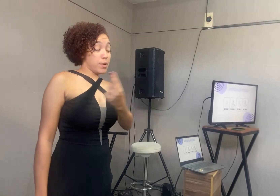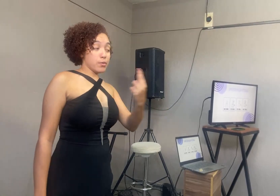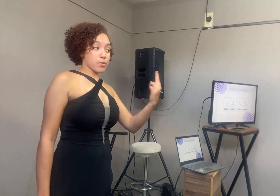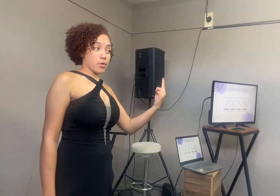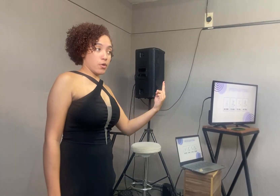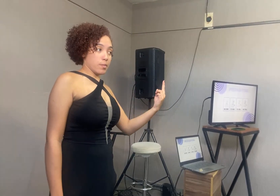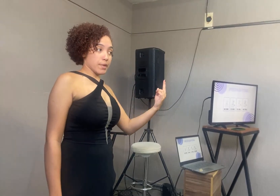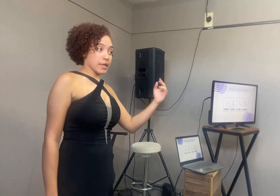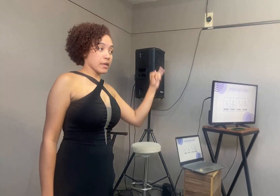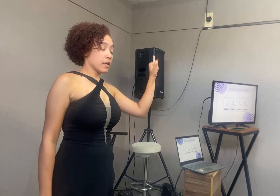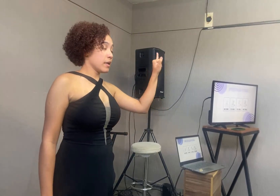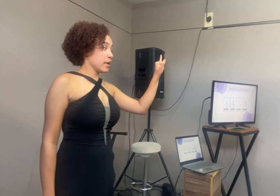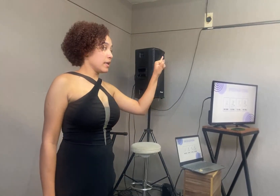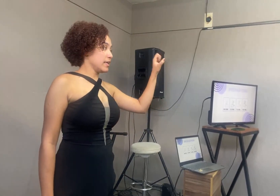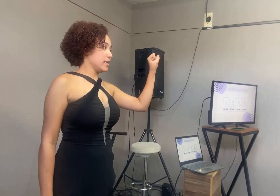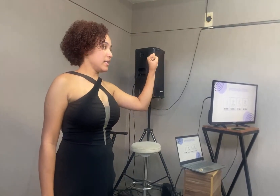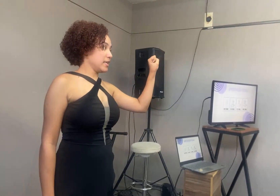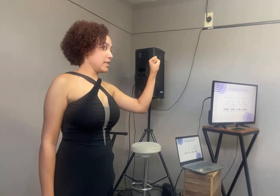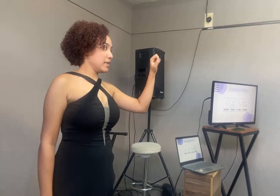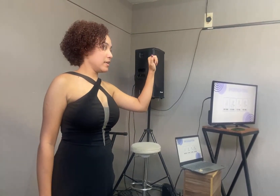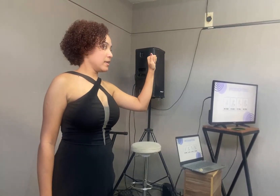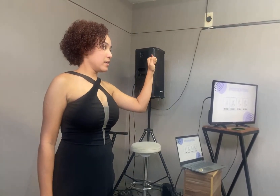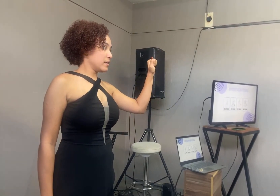Meu nome e